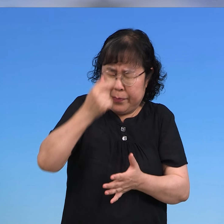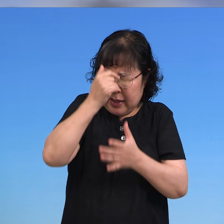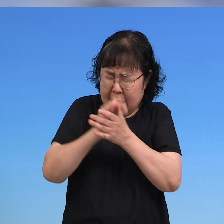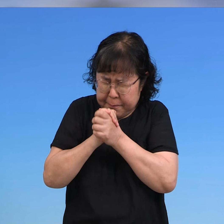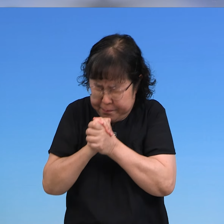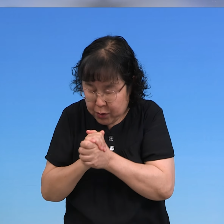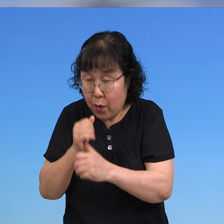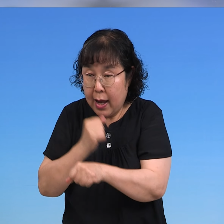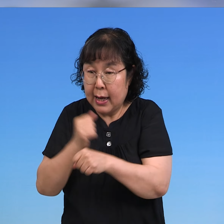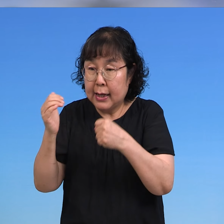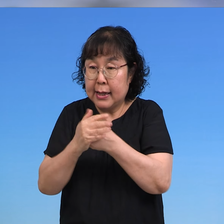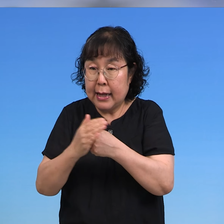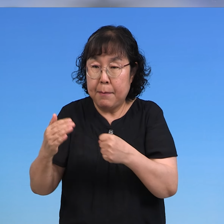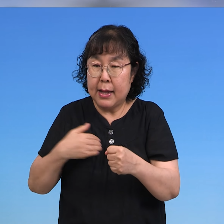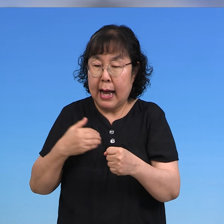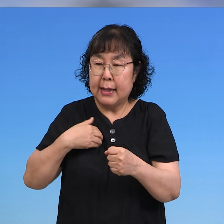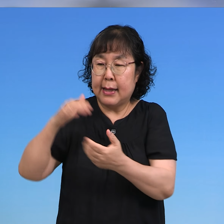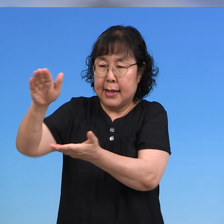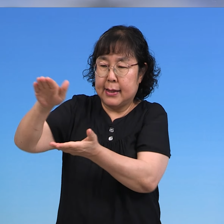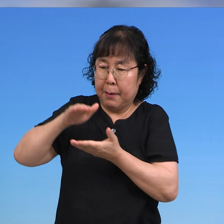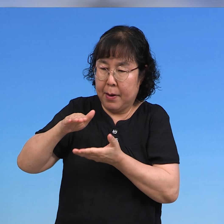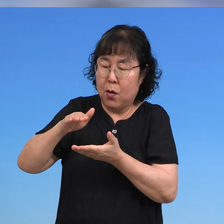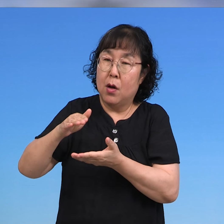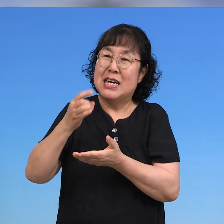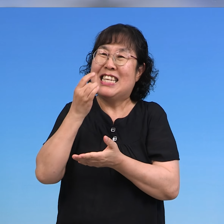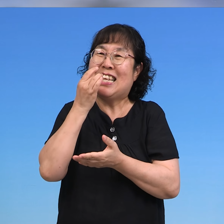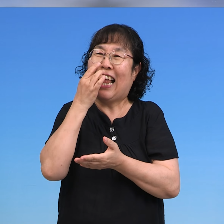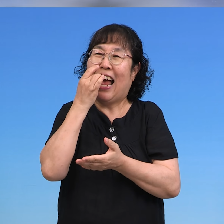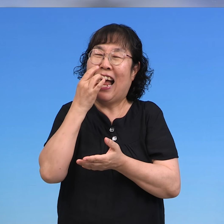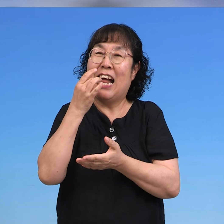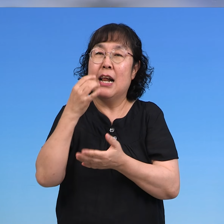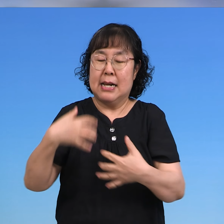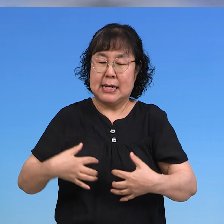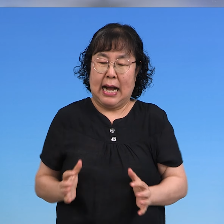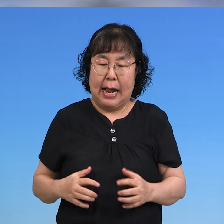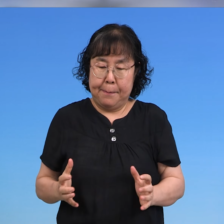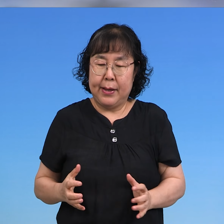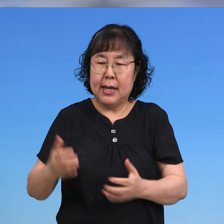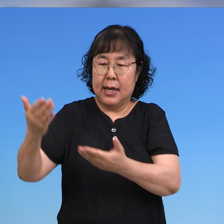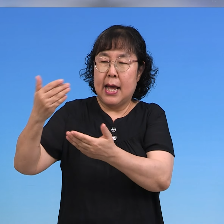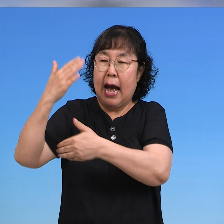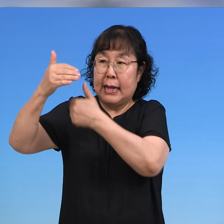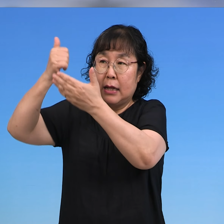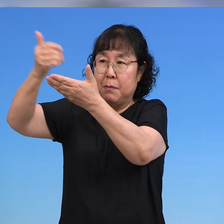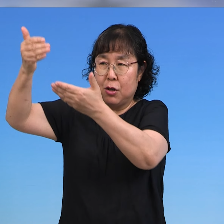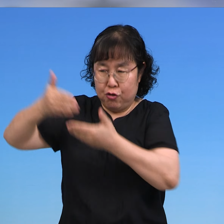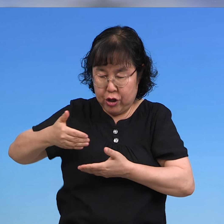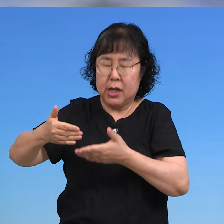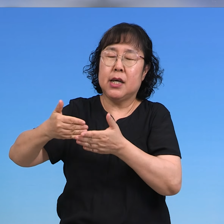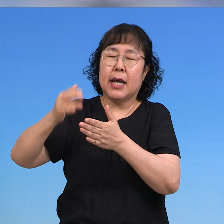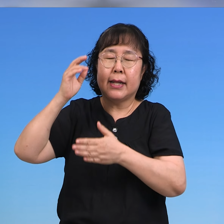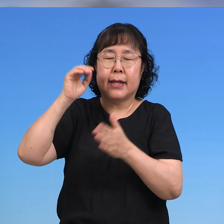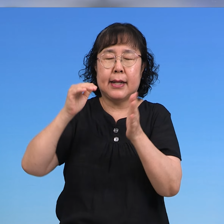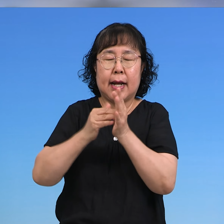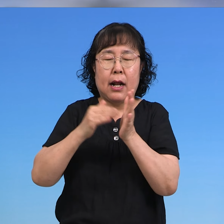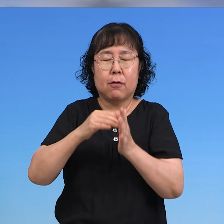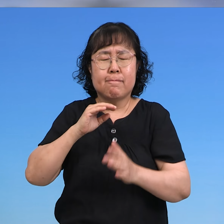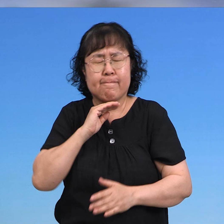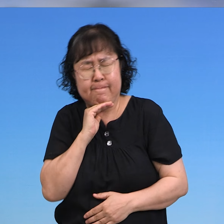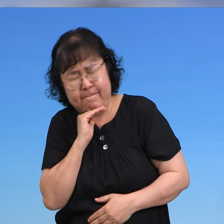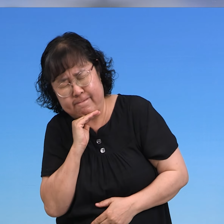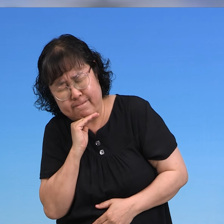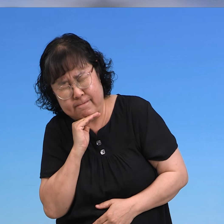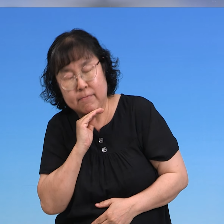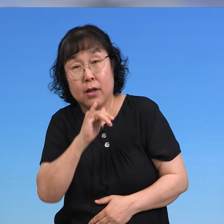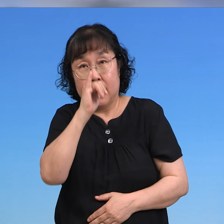택배로 쌀하고 갈비가 올 것이다. 또 자기 먹고 싶은 거 뭐. 그래서 이제 하나님께 내가 이미 하나님은 이미